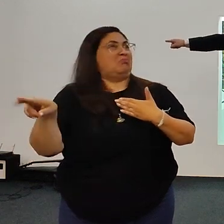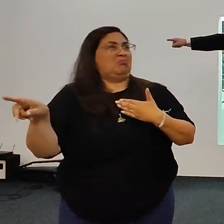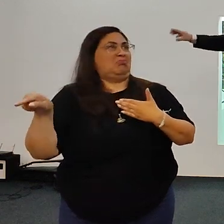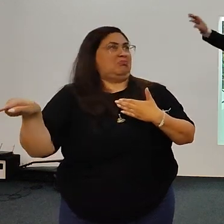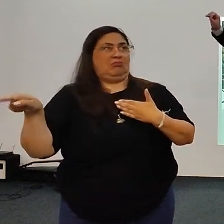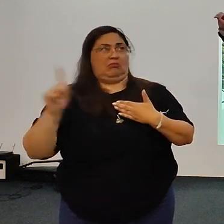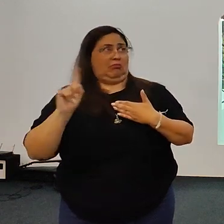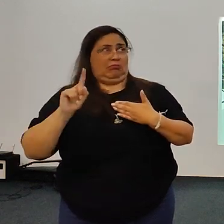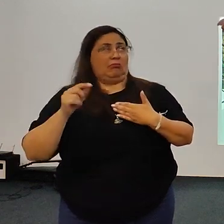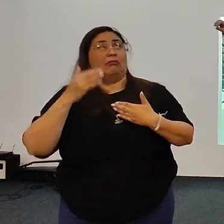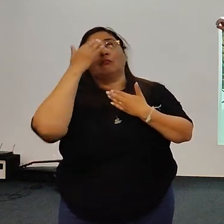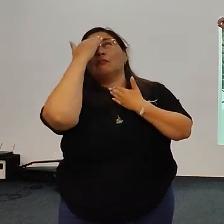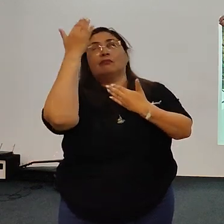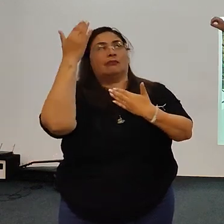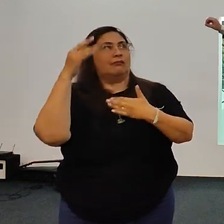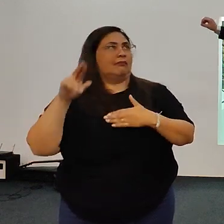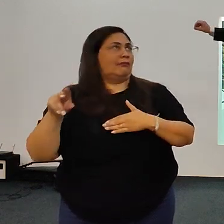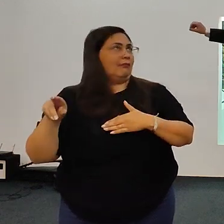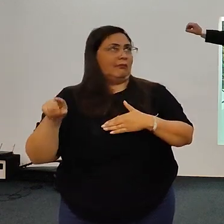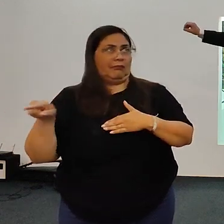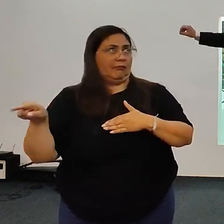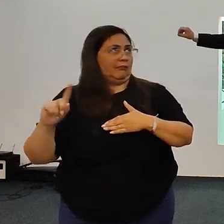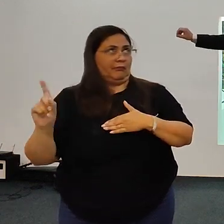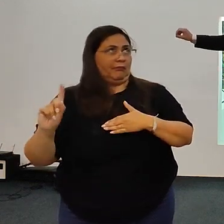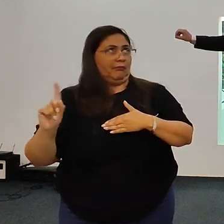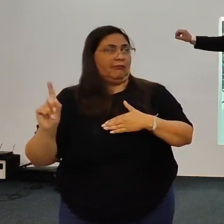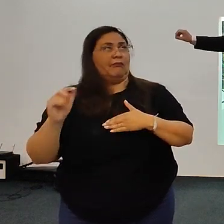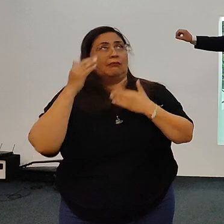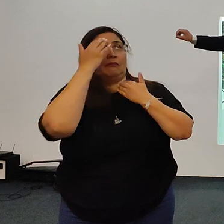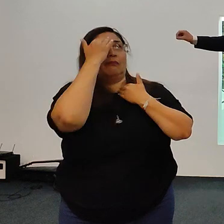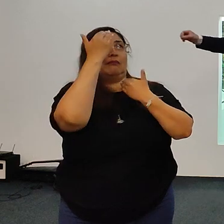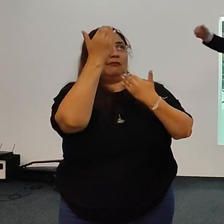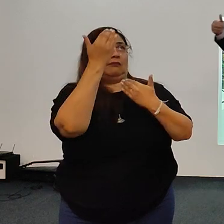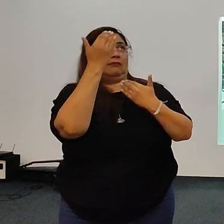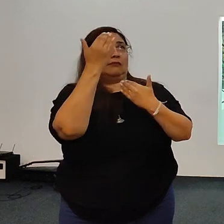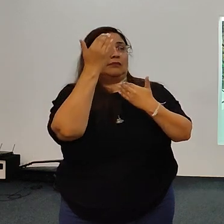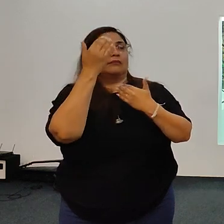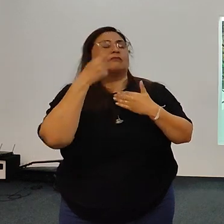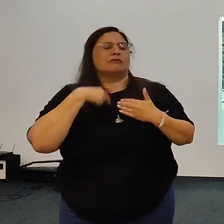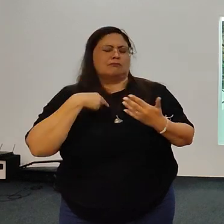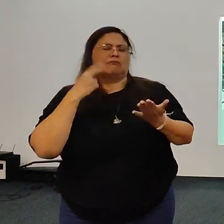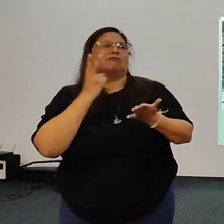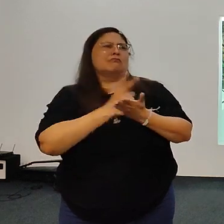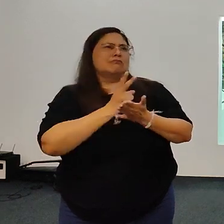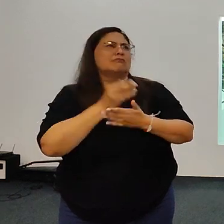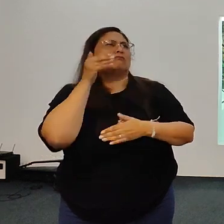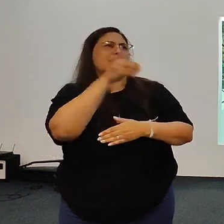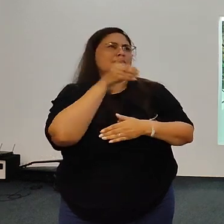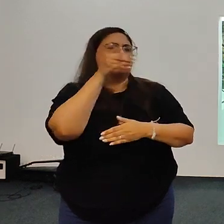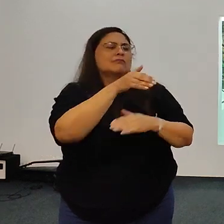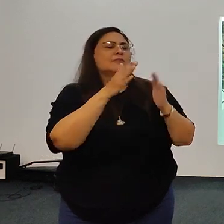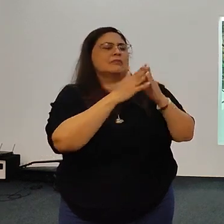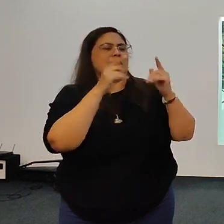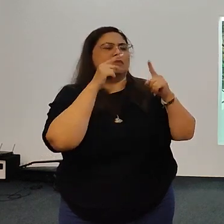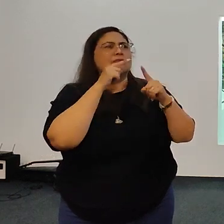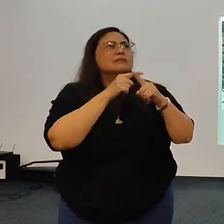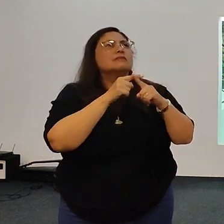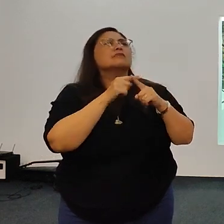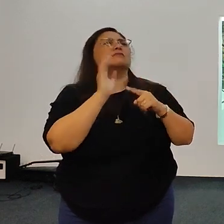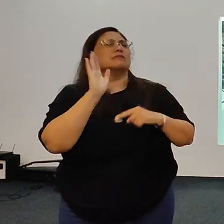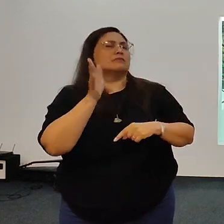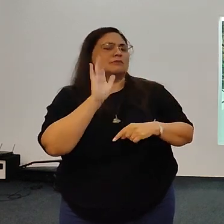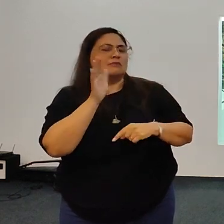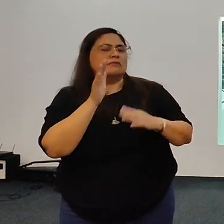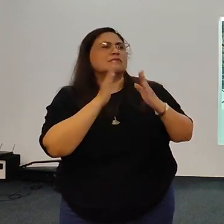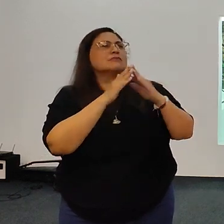publicano. Obrigado porque eu não sou igual a ele. Eu frequento a igreja todo dia, eu já faço